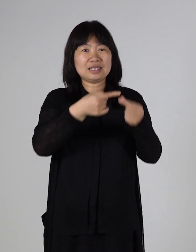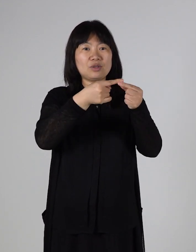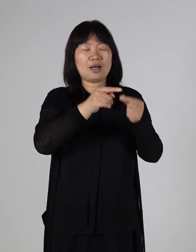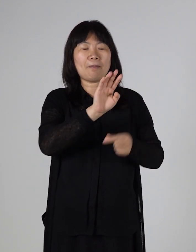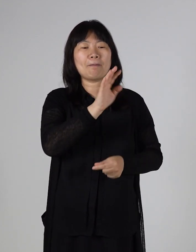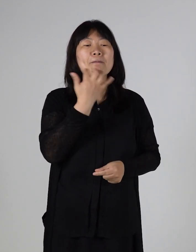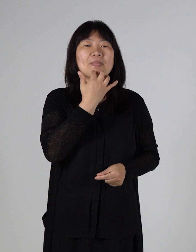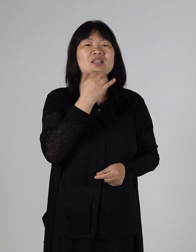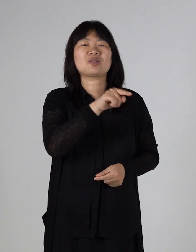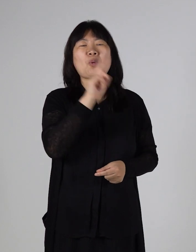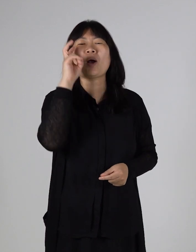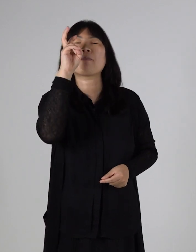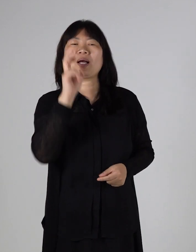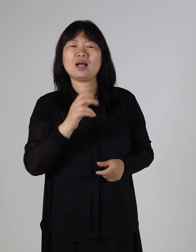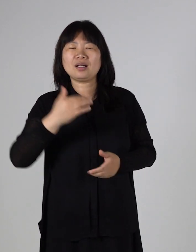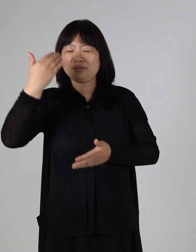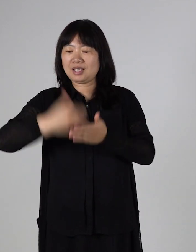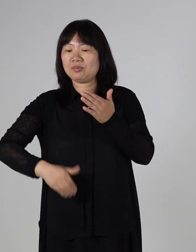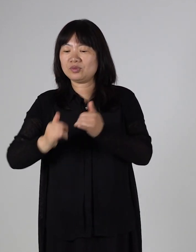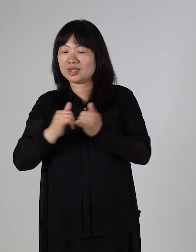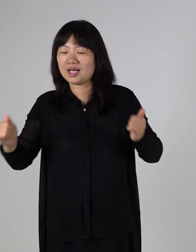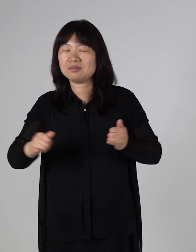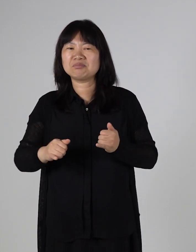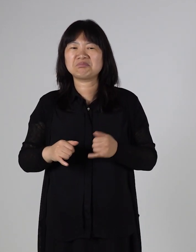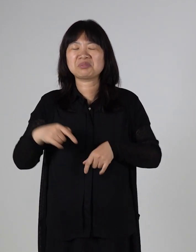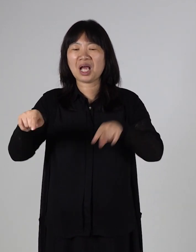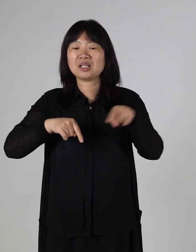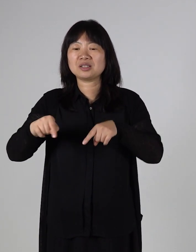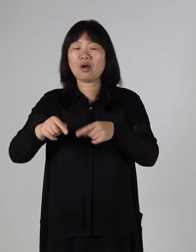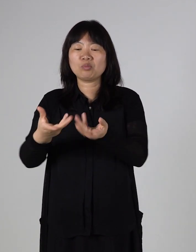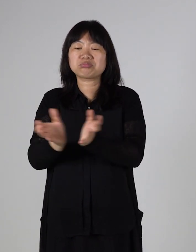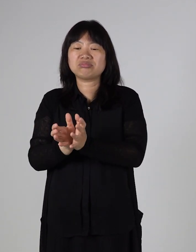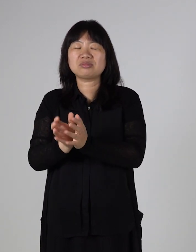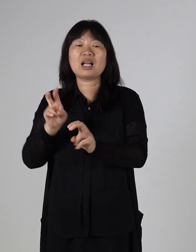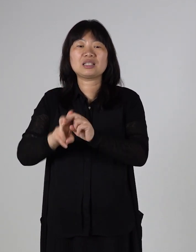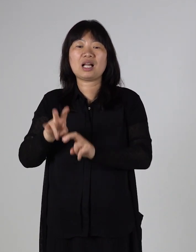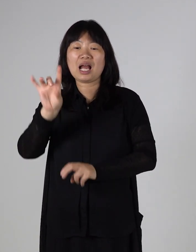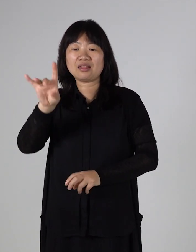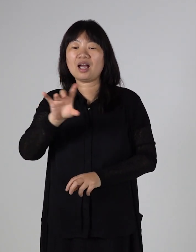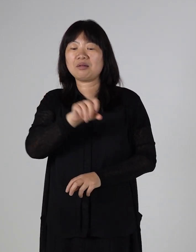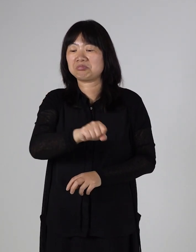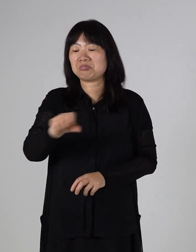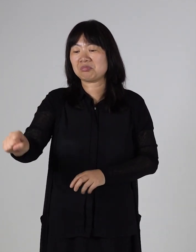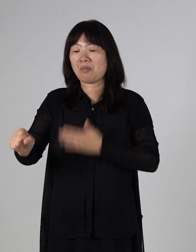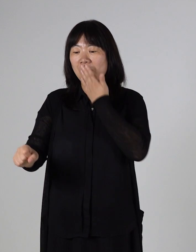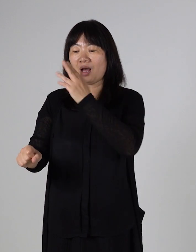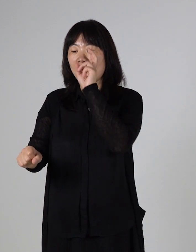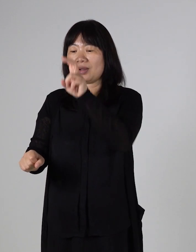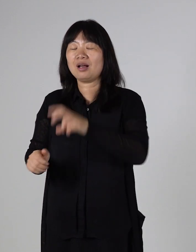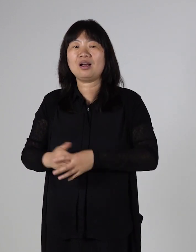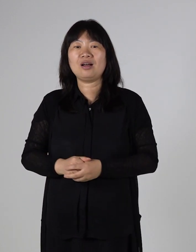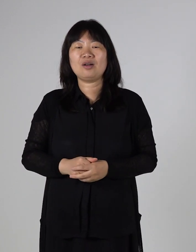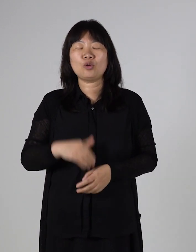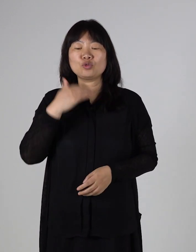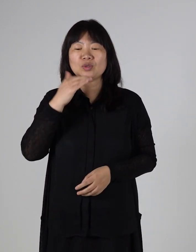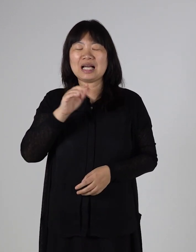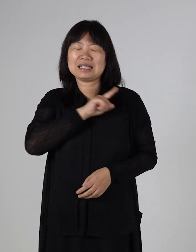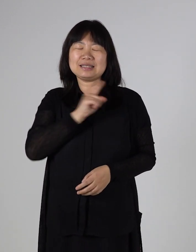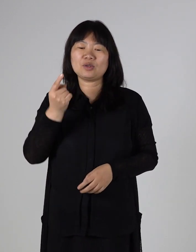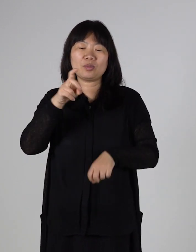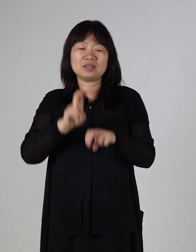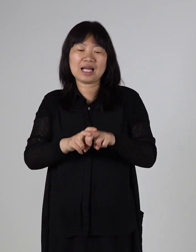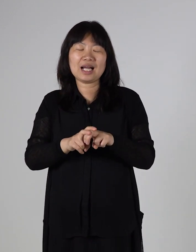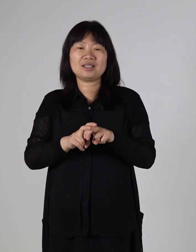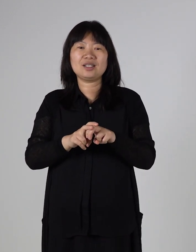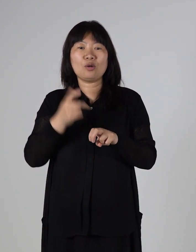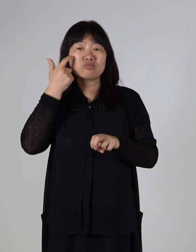그 나머지들은 그 행정부서에 뭐 자리 하나는 다 차지할 거야. 누가 큰 자냐고 물었으니까 이렇게